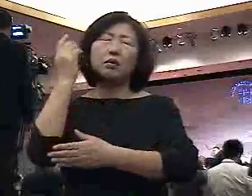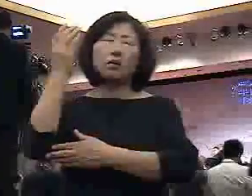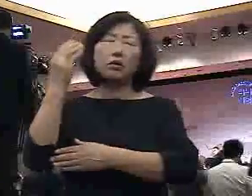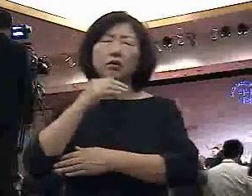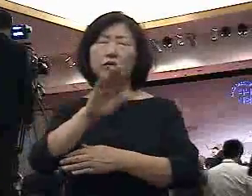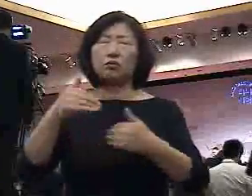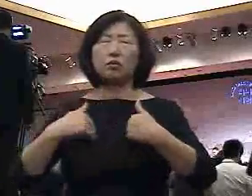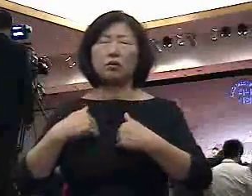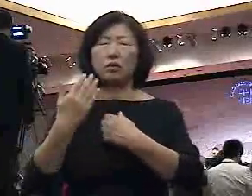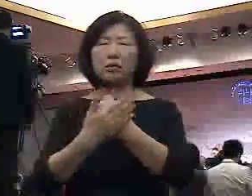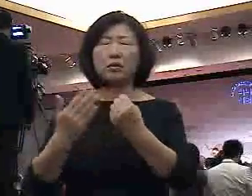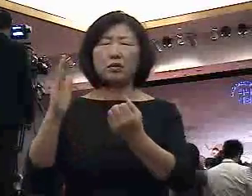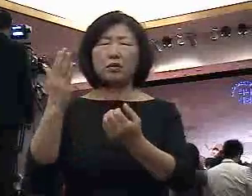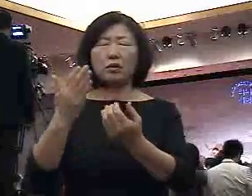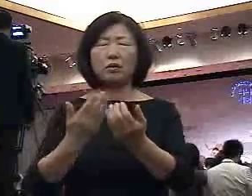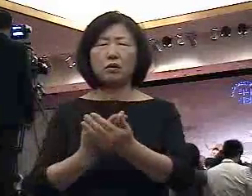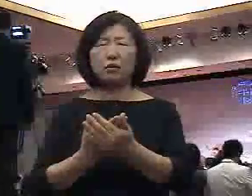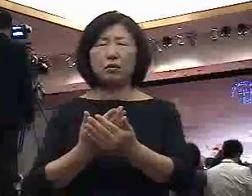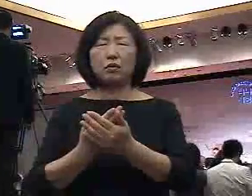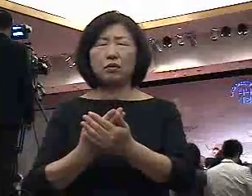우리에게는 은혜되게 하옵소서.